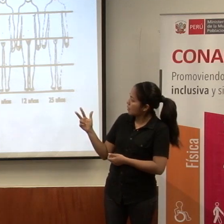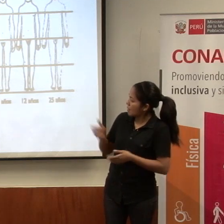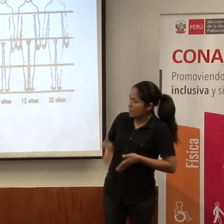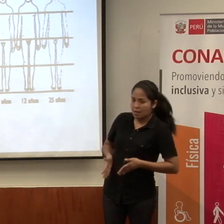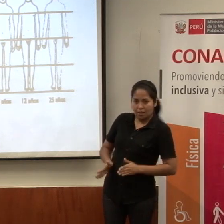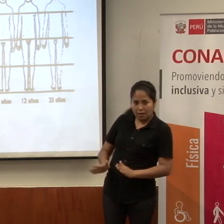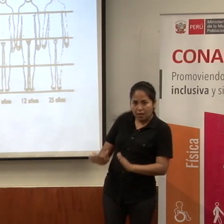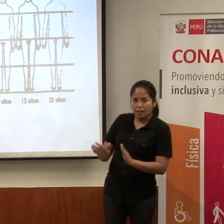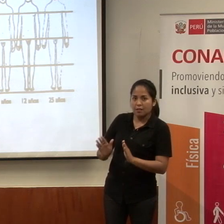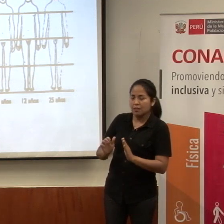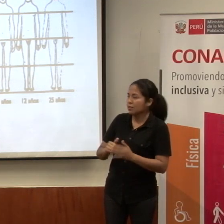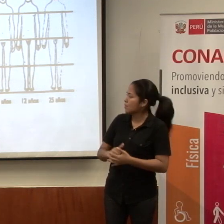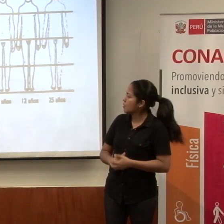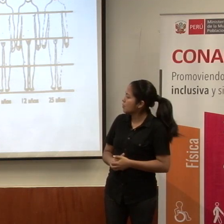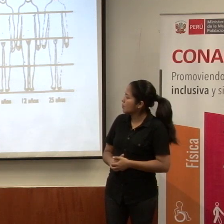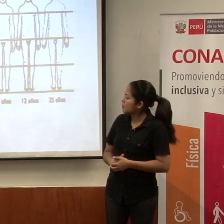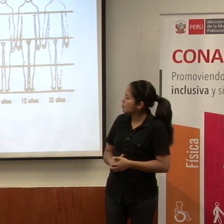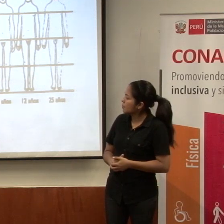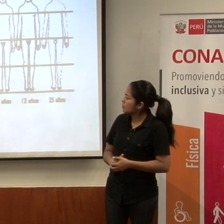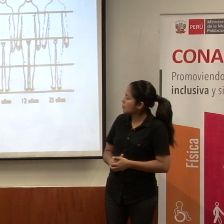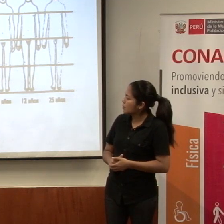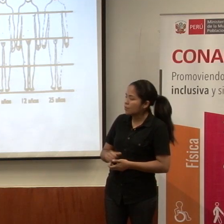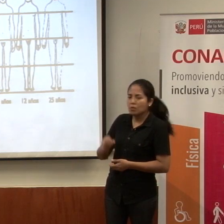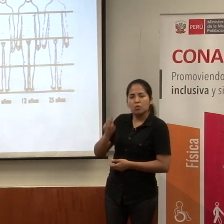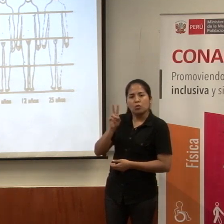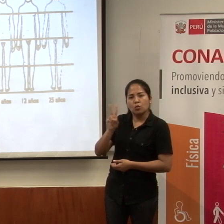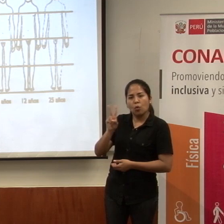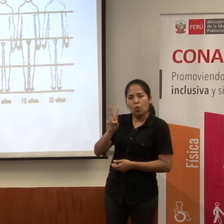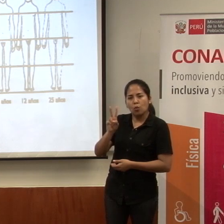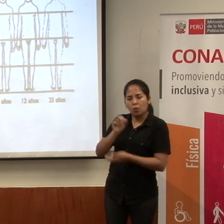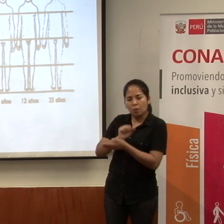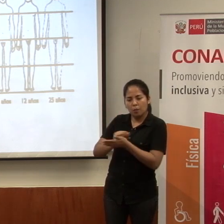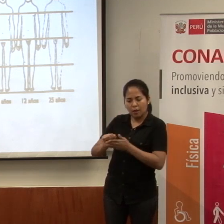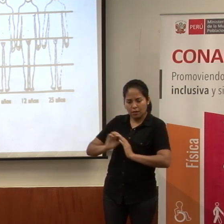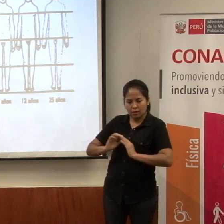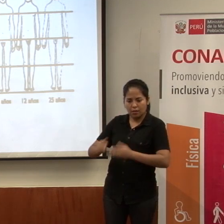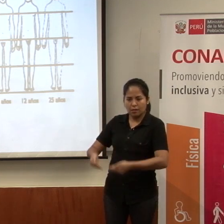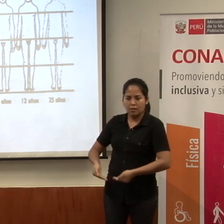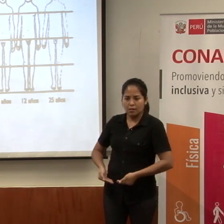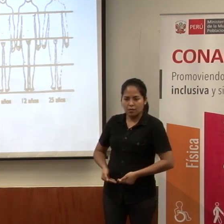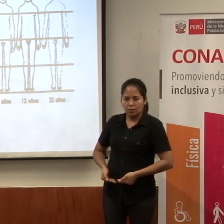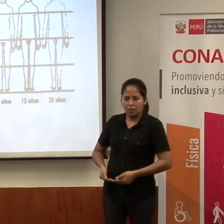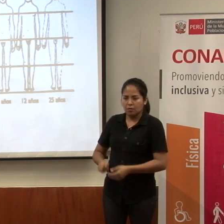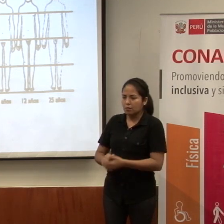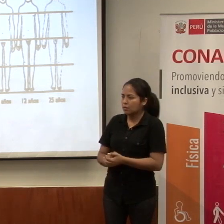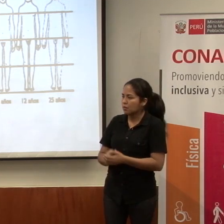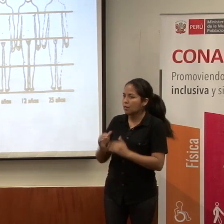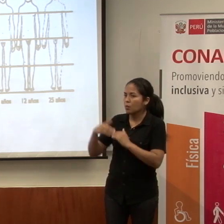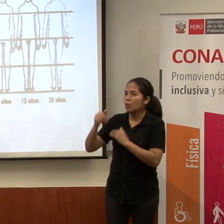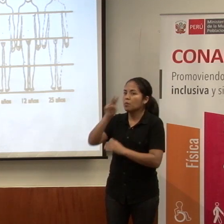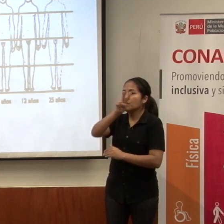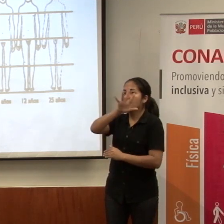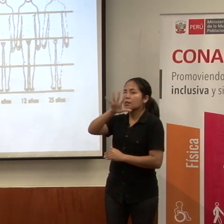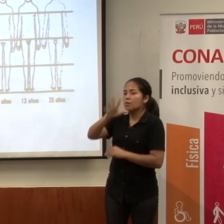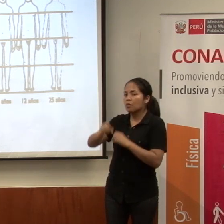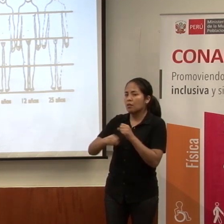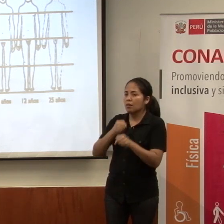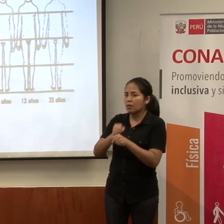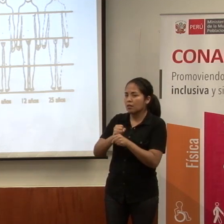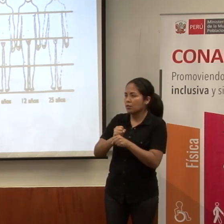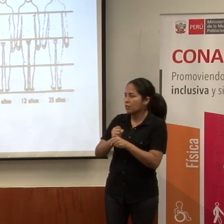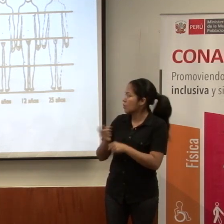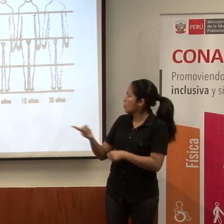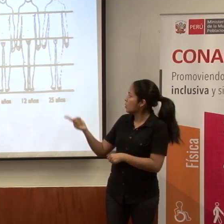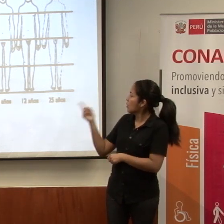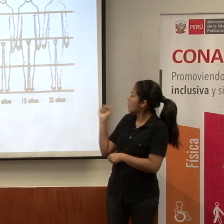nacer, ¿no es cierto? A los 2 meses de gestación, el primero, y a los 25 años, el noveno,